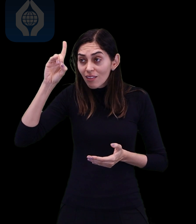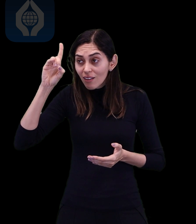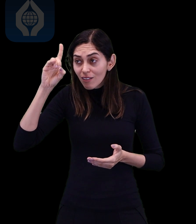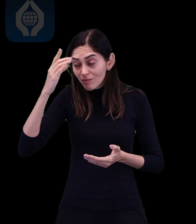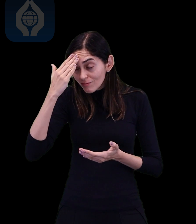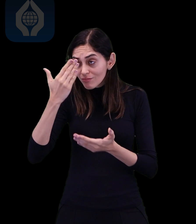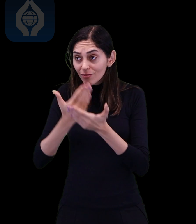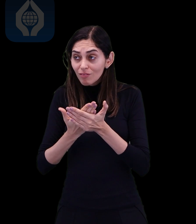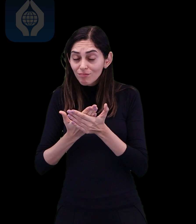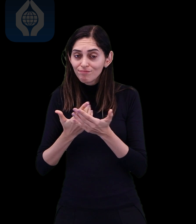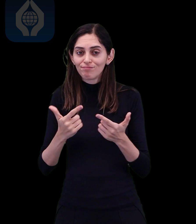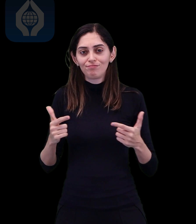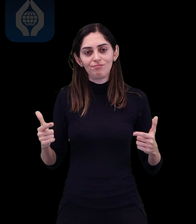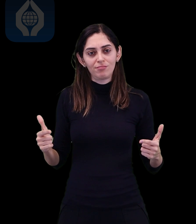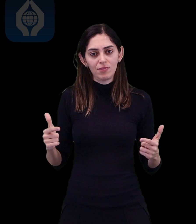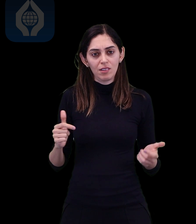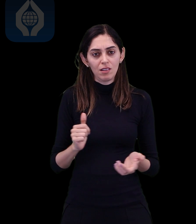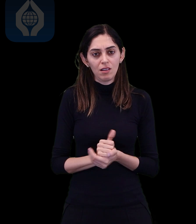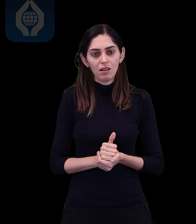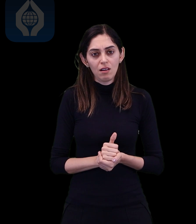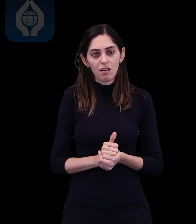Deus, nem criam nele.